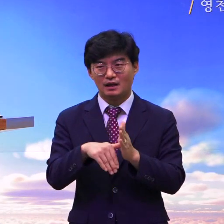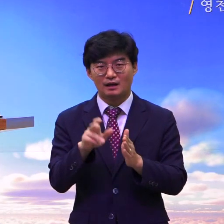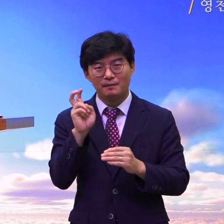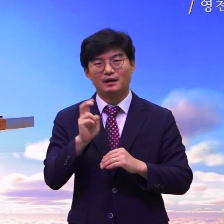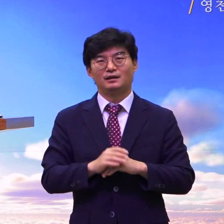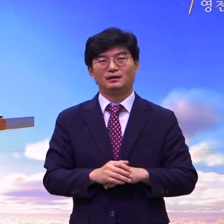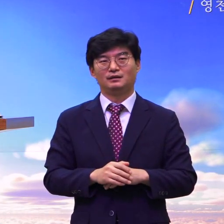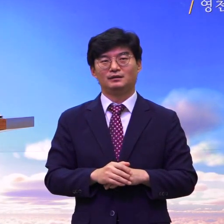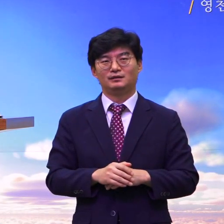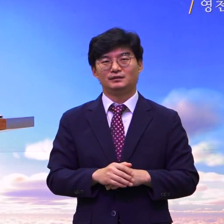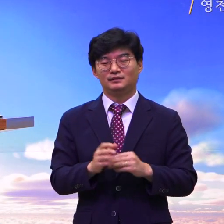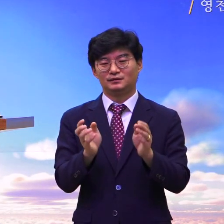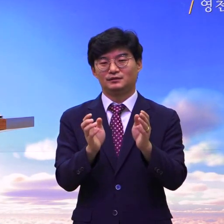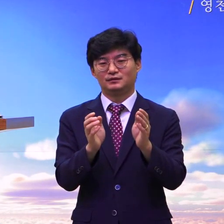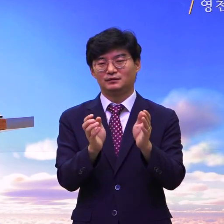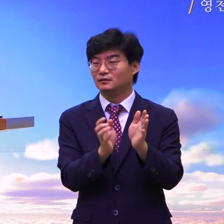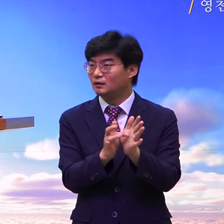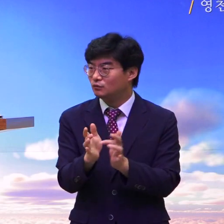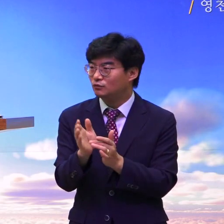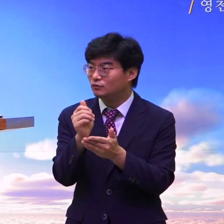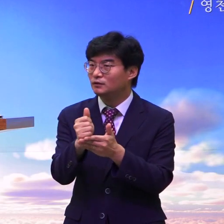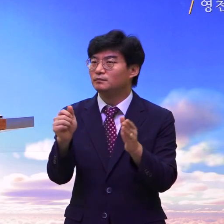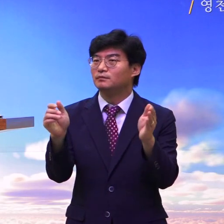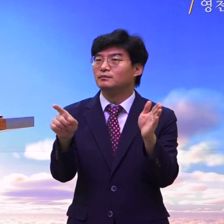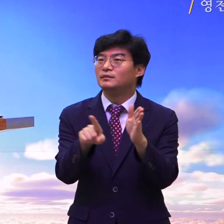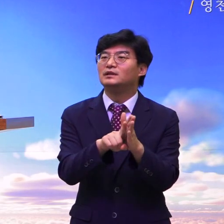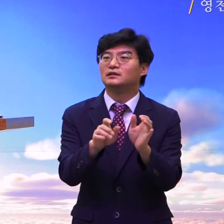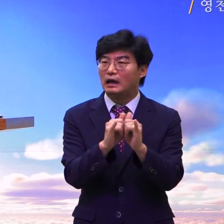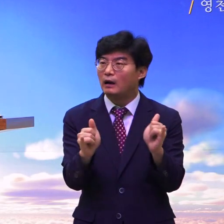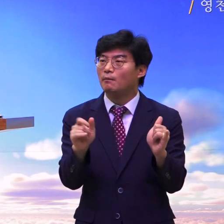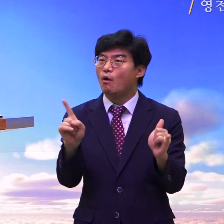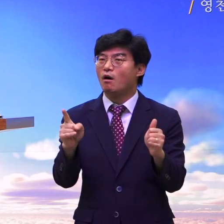많은 그리스도인들이 이런 이야기합니다. 비대면이기 때문에 신앙이